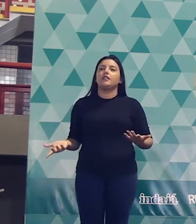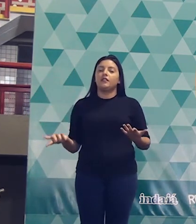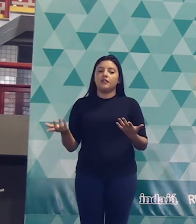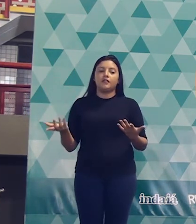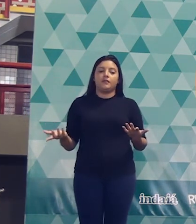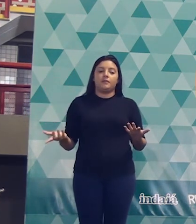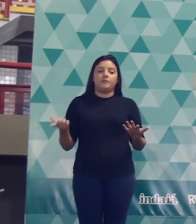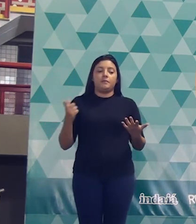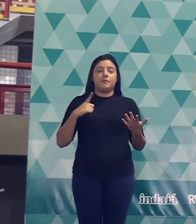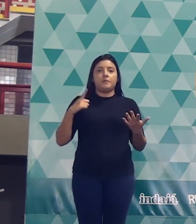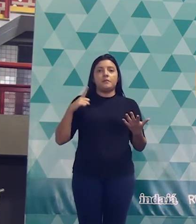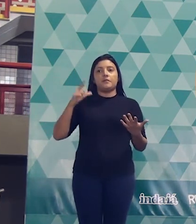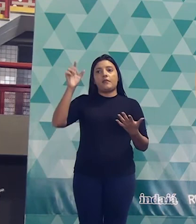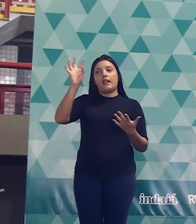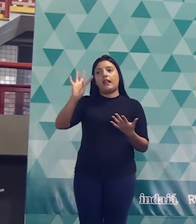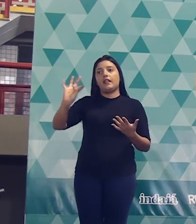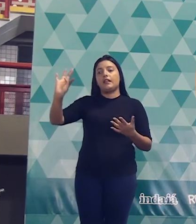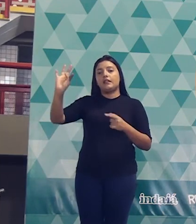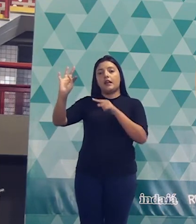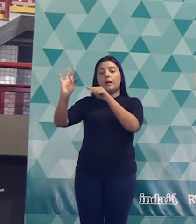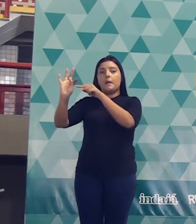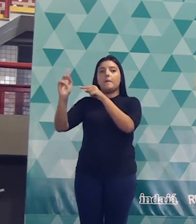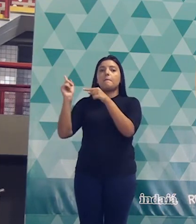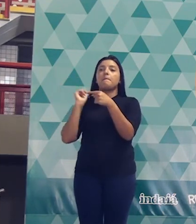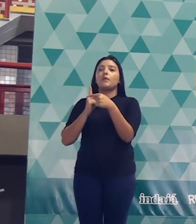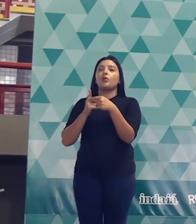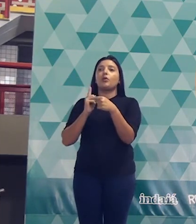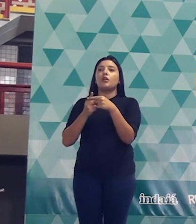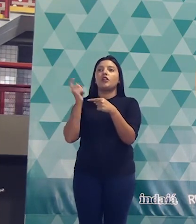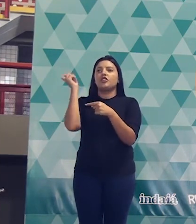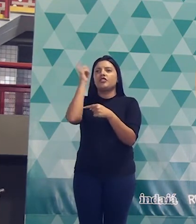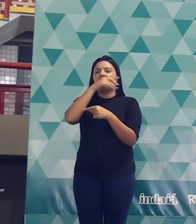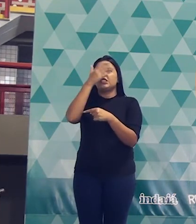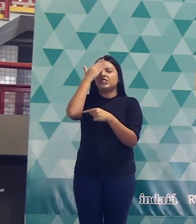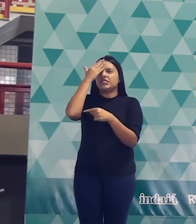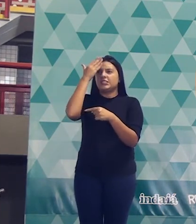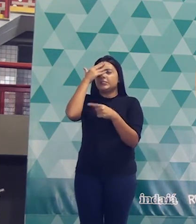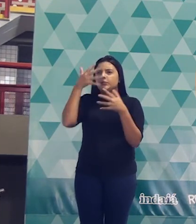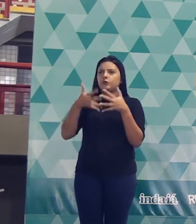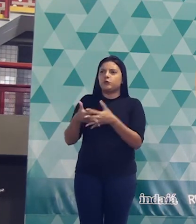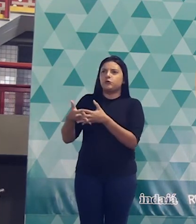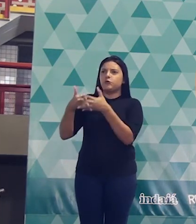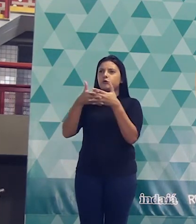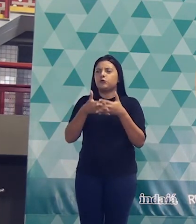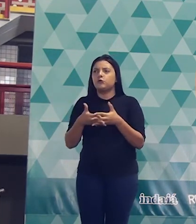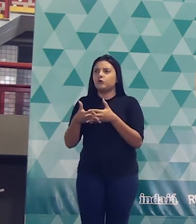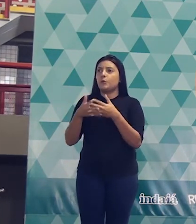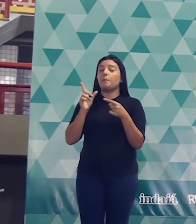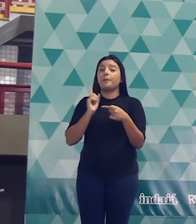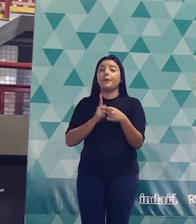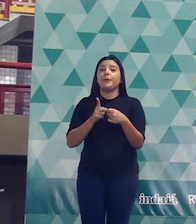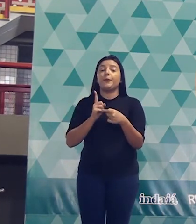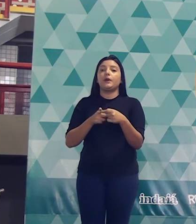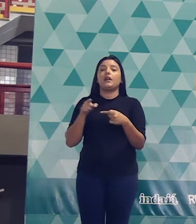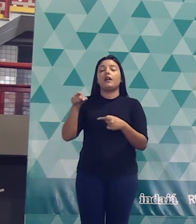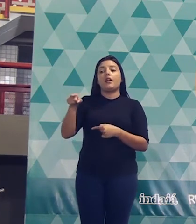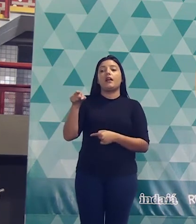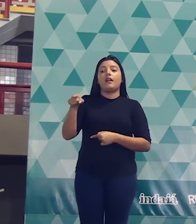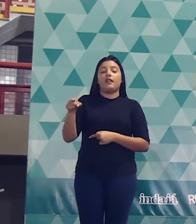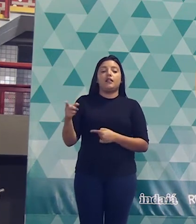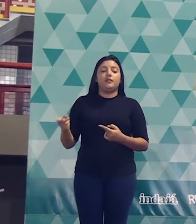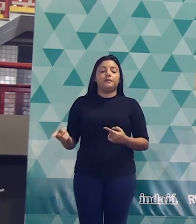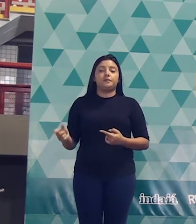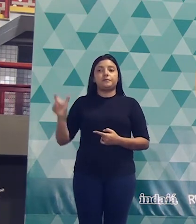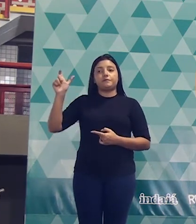que a literatura dela é hermética, é porque é difícil de compreender, certo? Por quê? Porque a Clarice